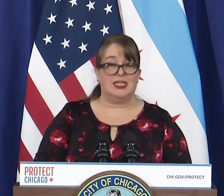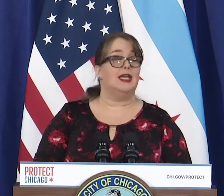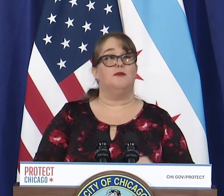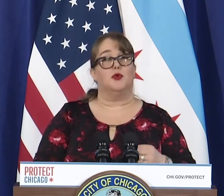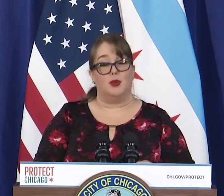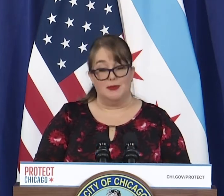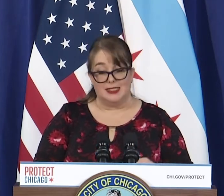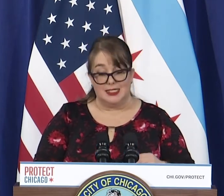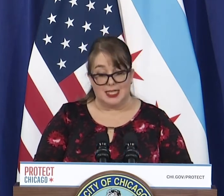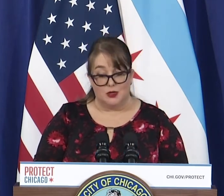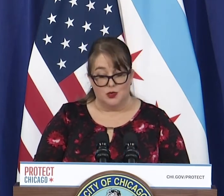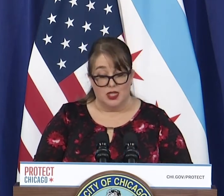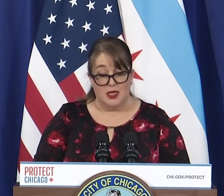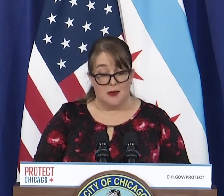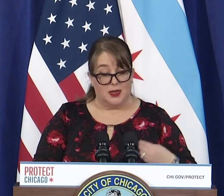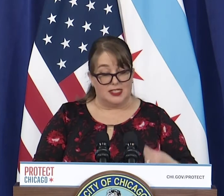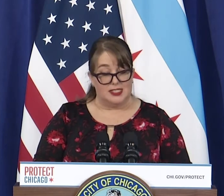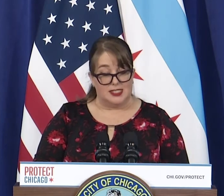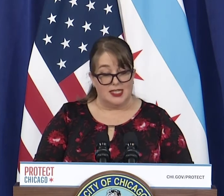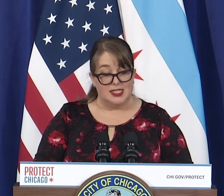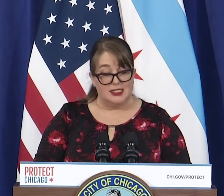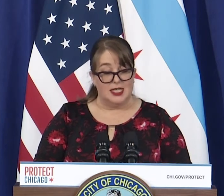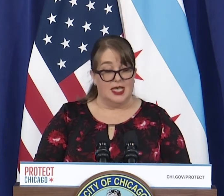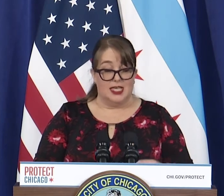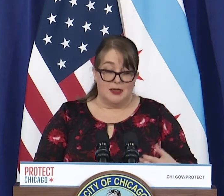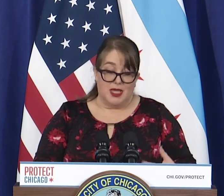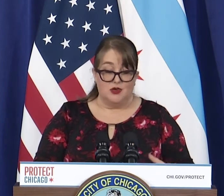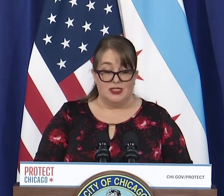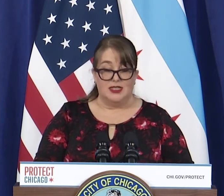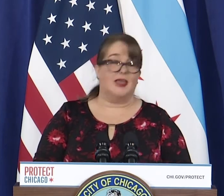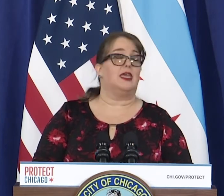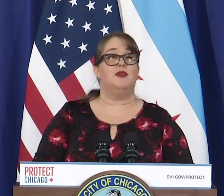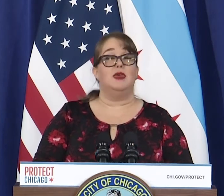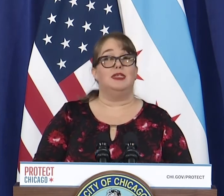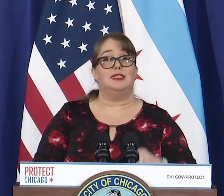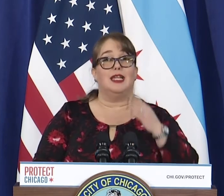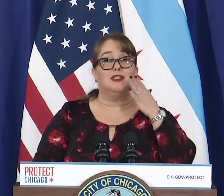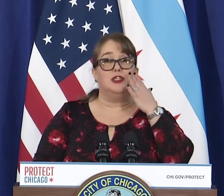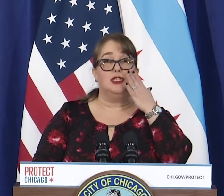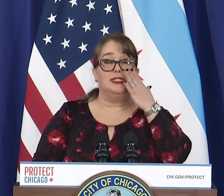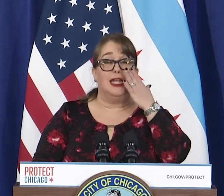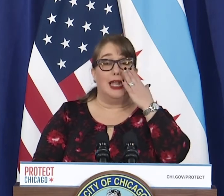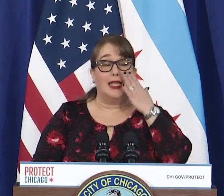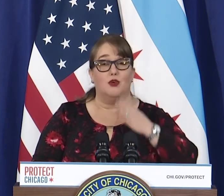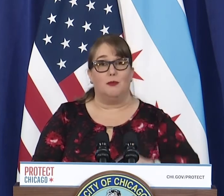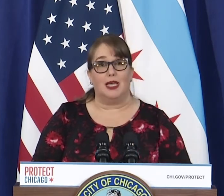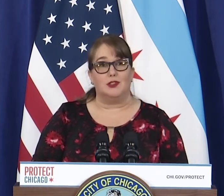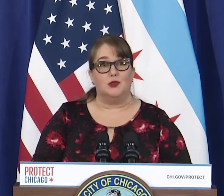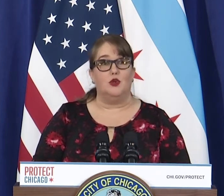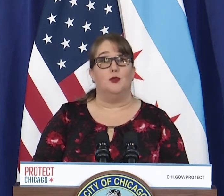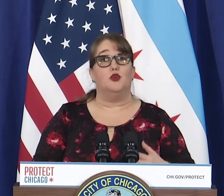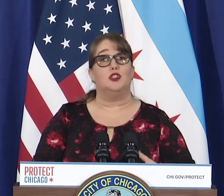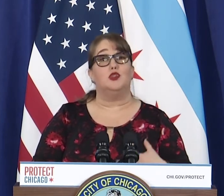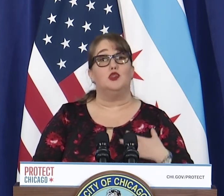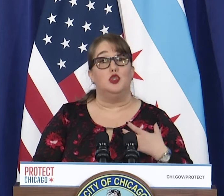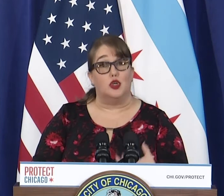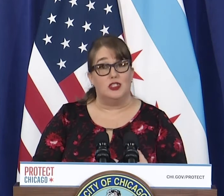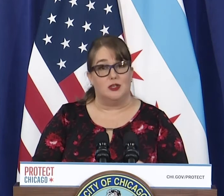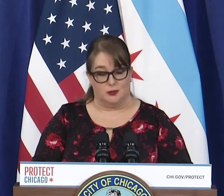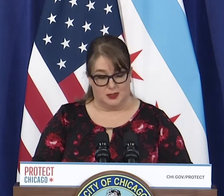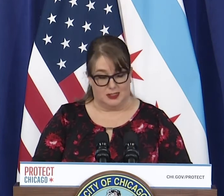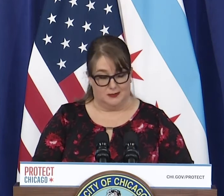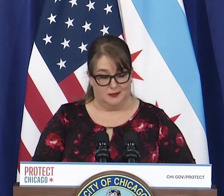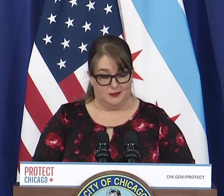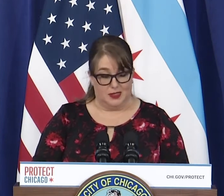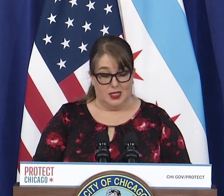personas que tengan problemas de salud preexistentes y mayores de edad que viven en instalaciones de largo plazo como nuestros